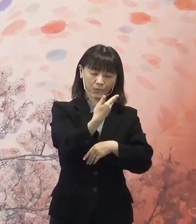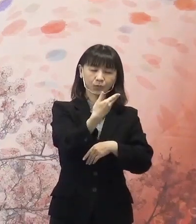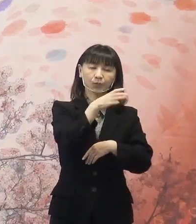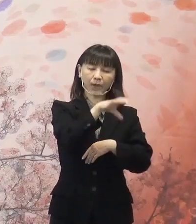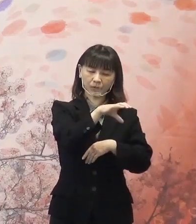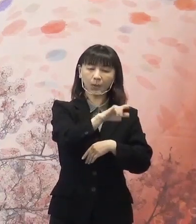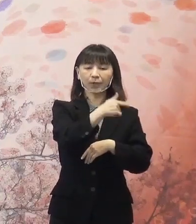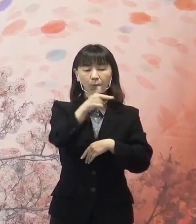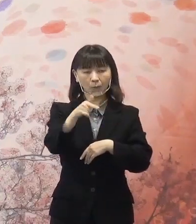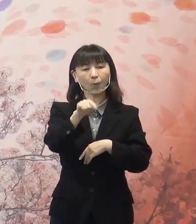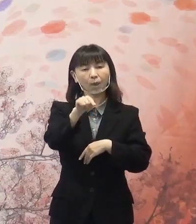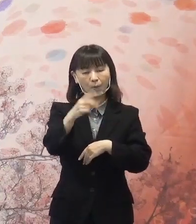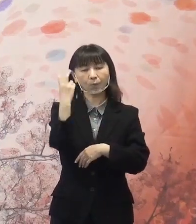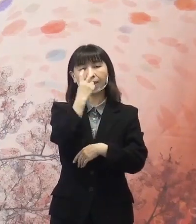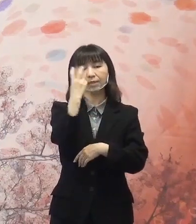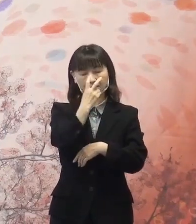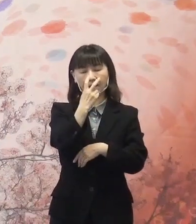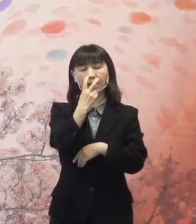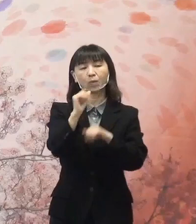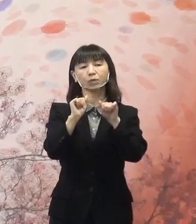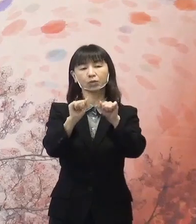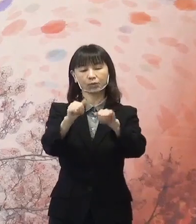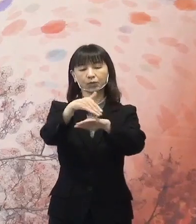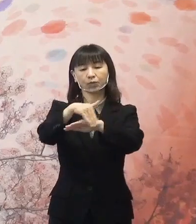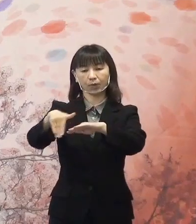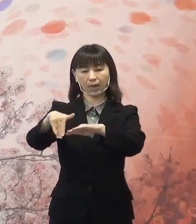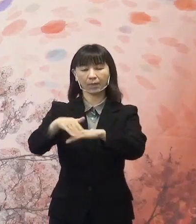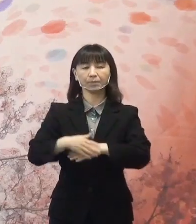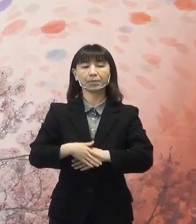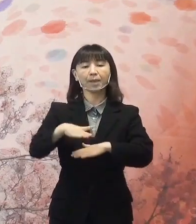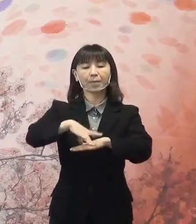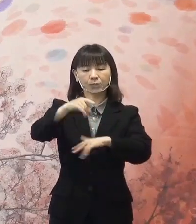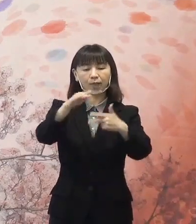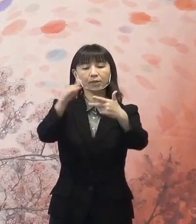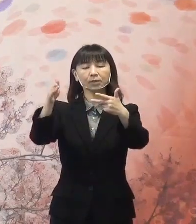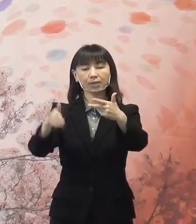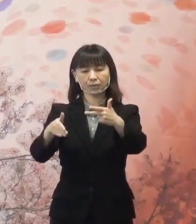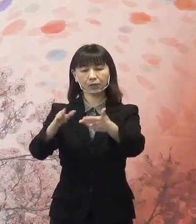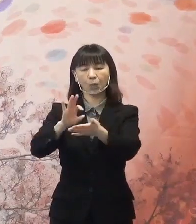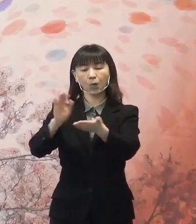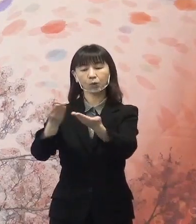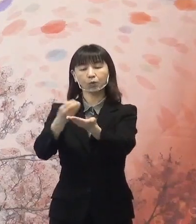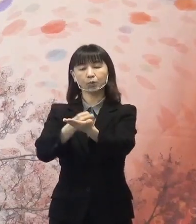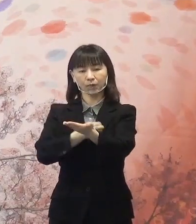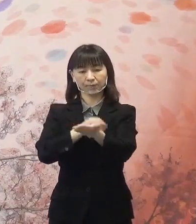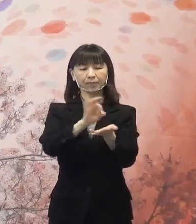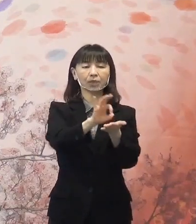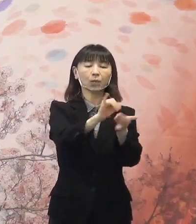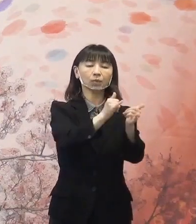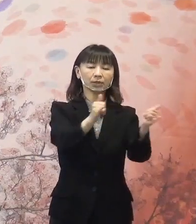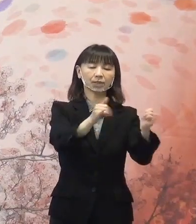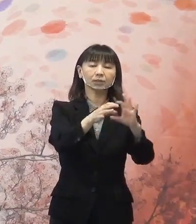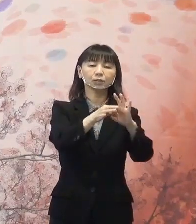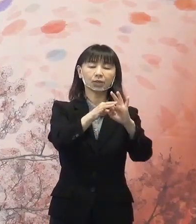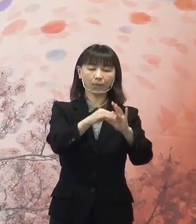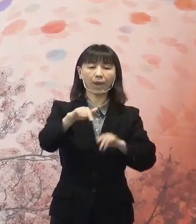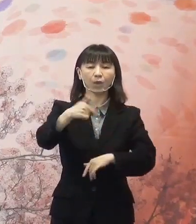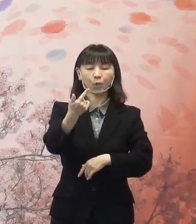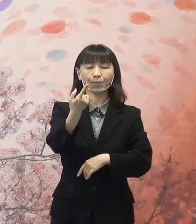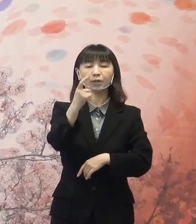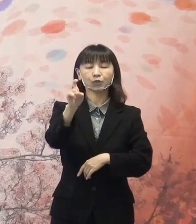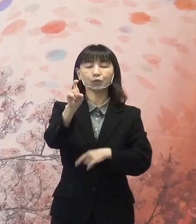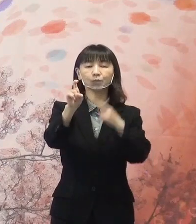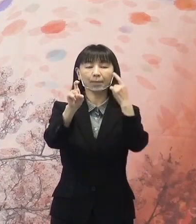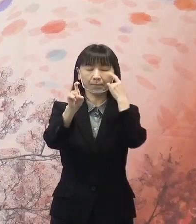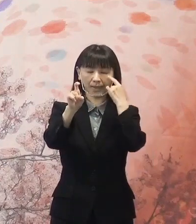方、これからそれを検査していくことになります。まずその施設にあるその職員であったり中の利用者等については、先ほど610番目と